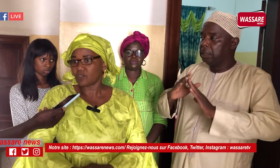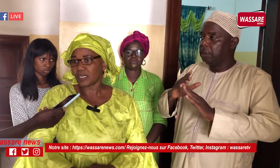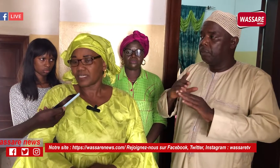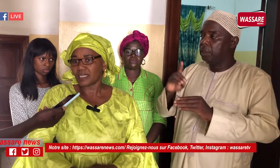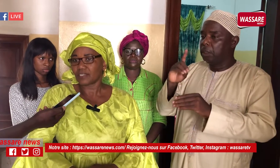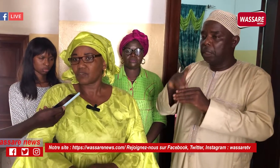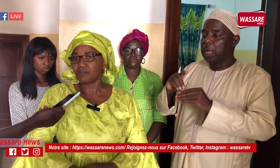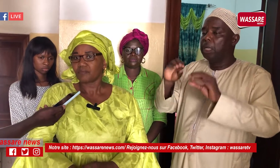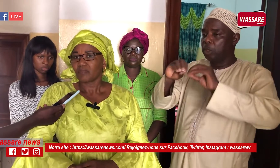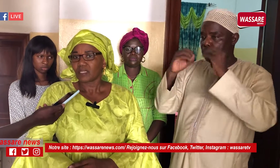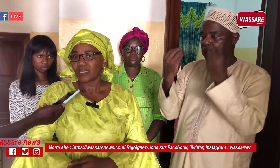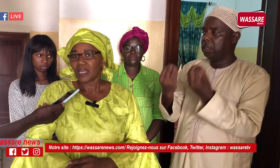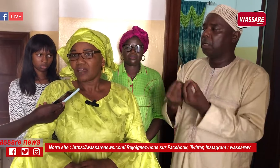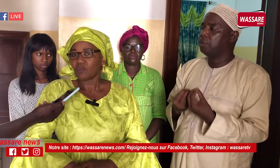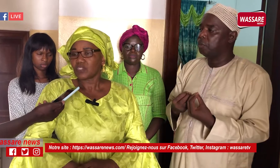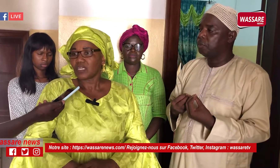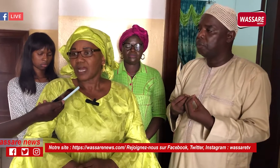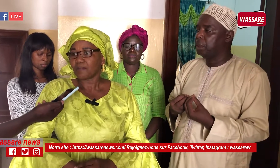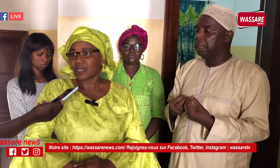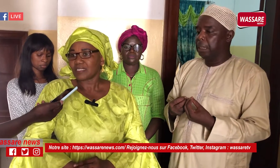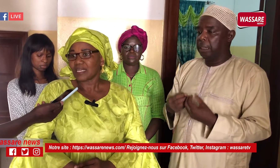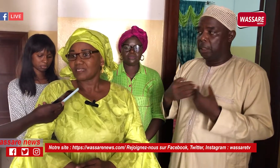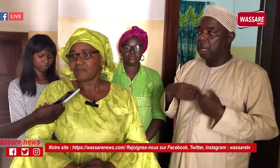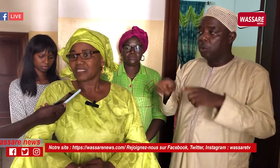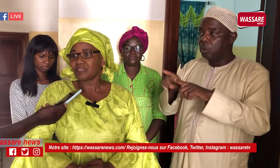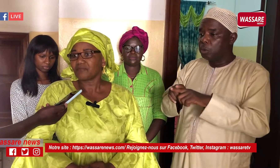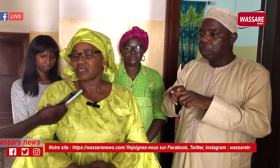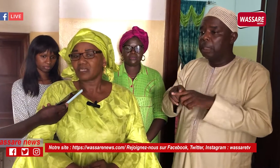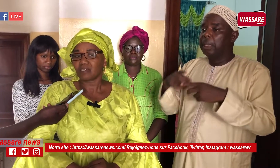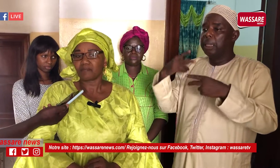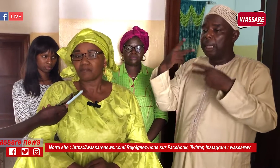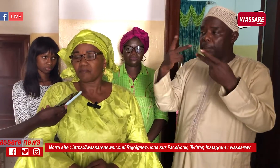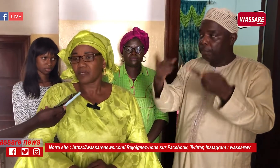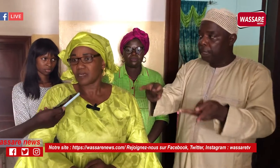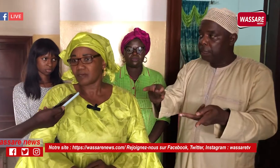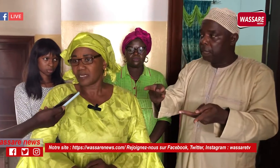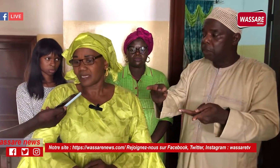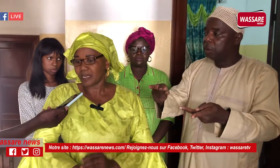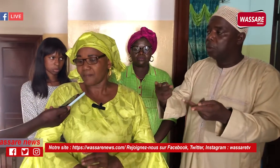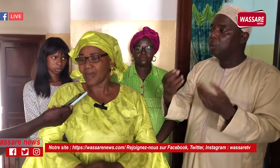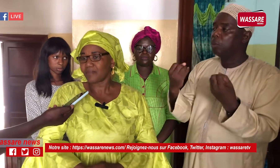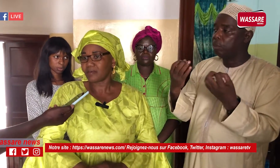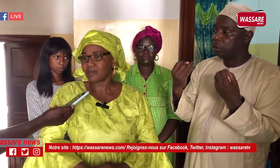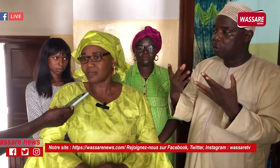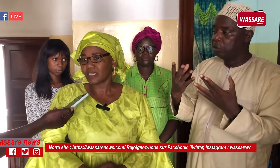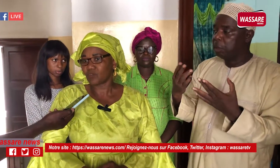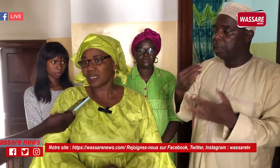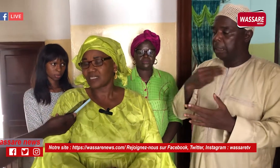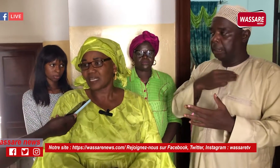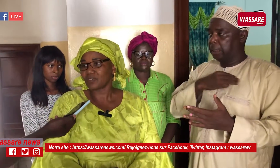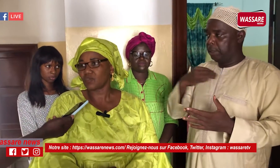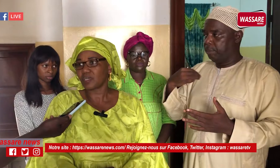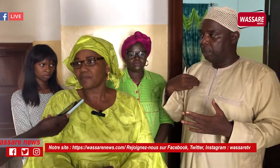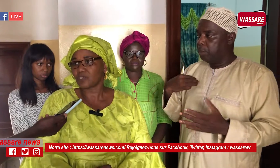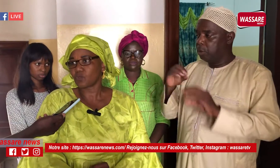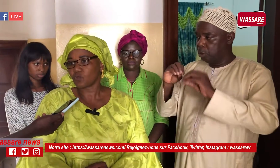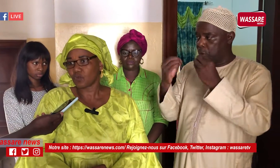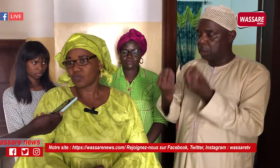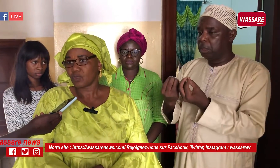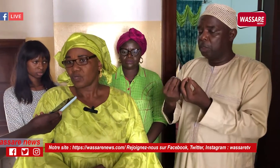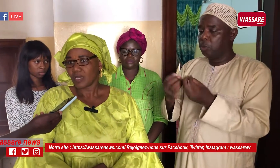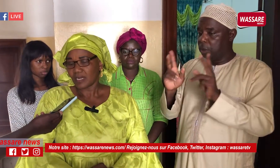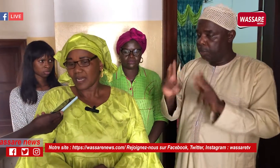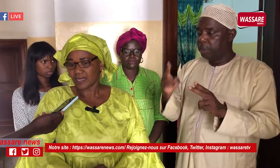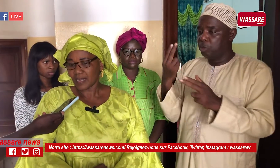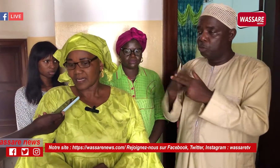dans les organisations. Il y a aussi la présence massive des membres des organisations de personnes